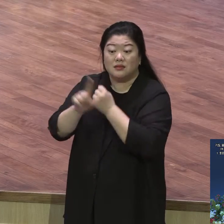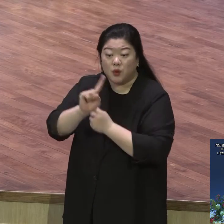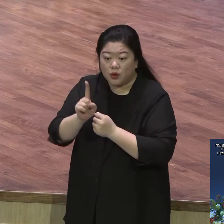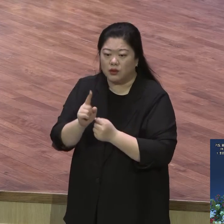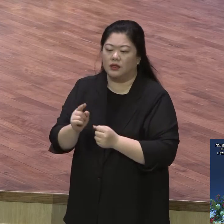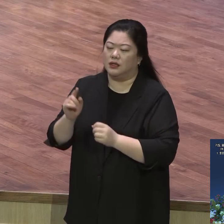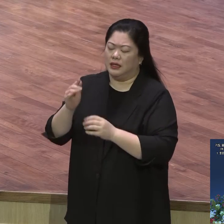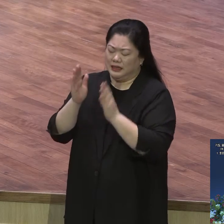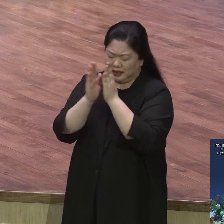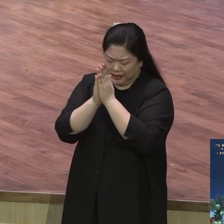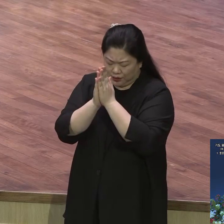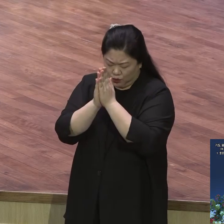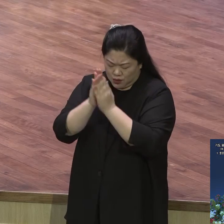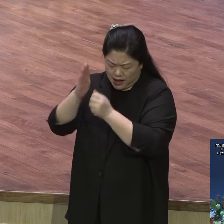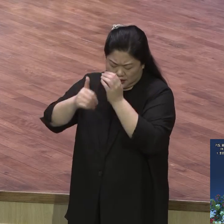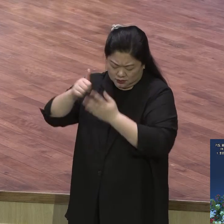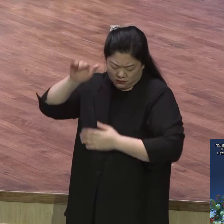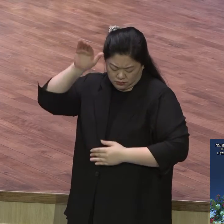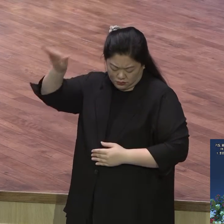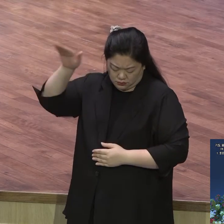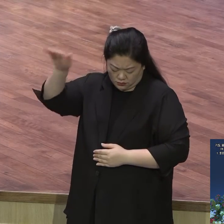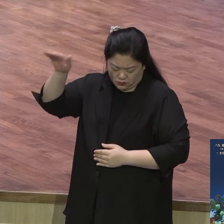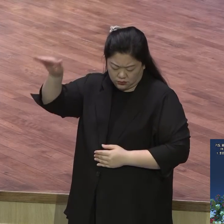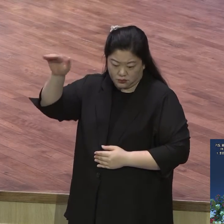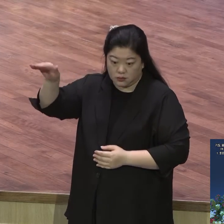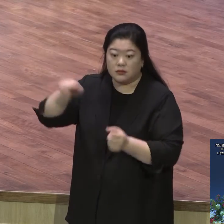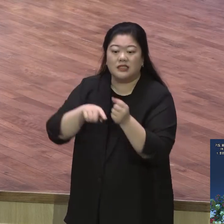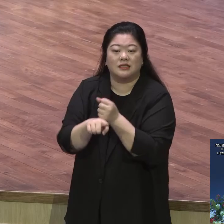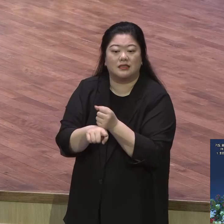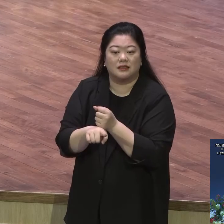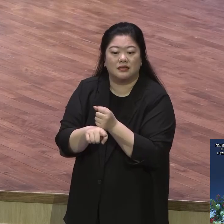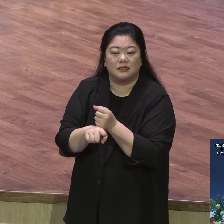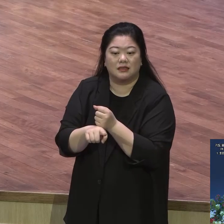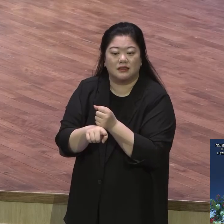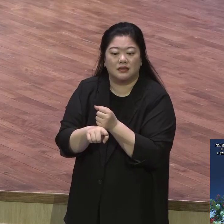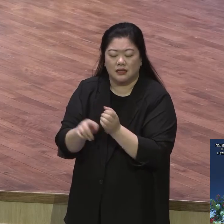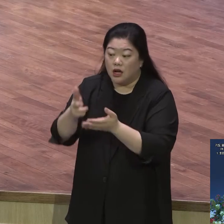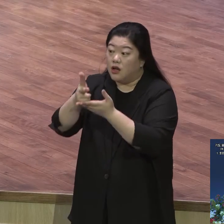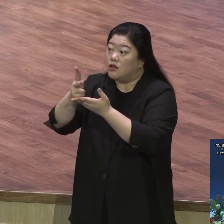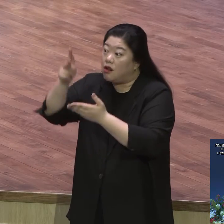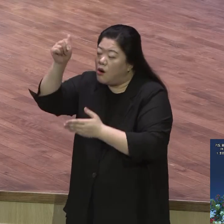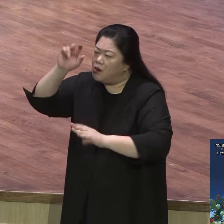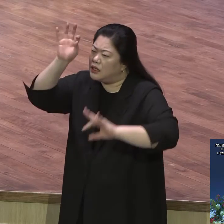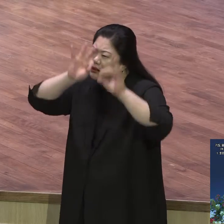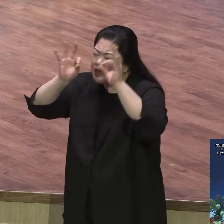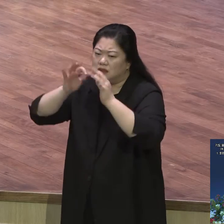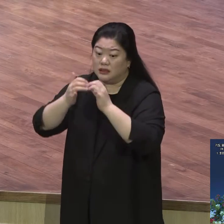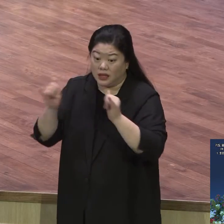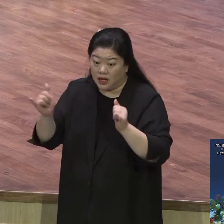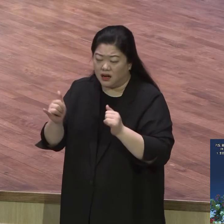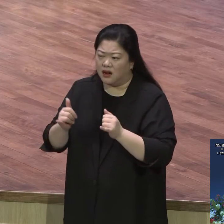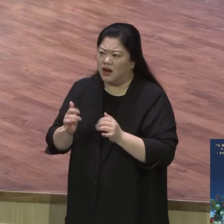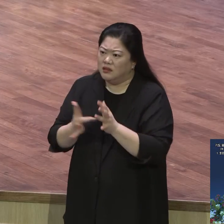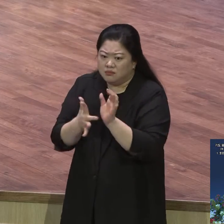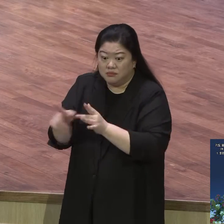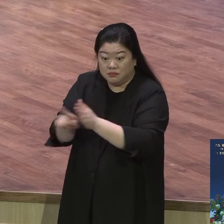여호와를 찾는 자 어떻게 찾아요 기도하는 자 그 말이에요 여호와를 찾는 자 기도하는 자